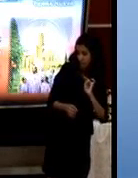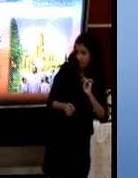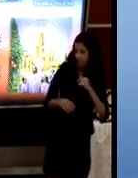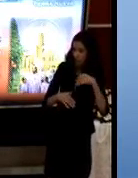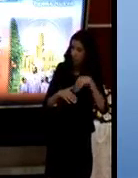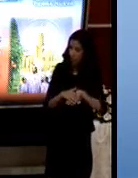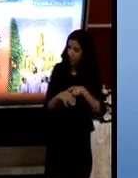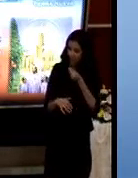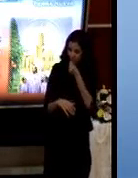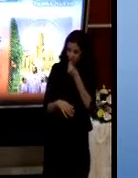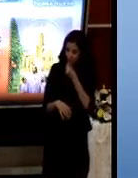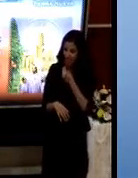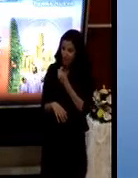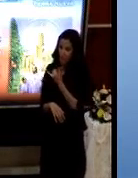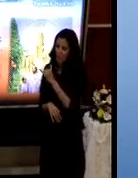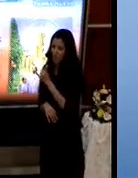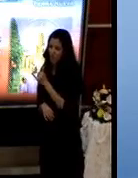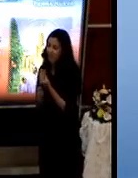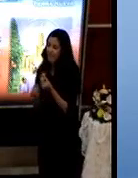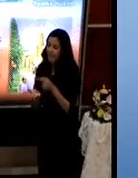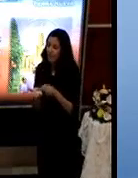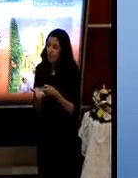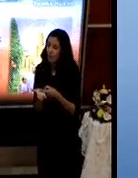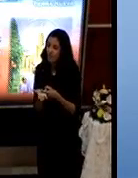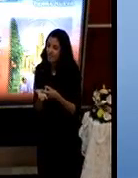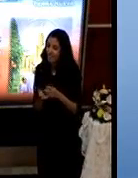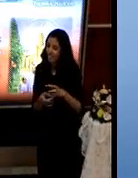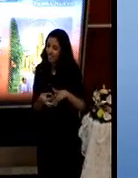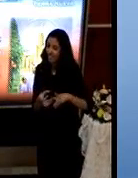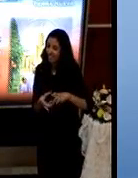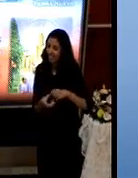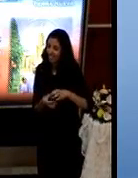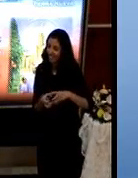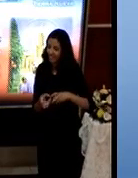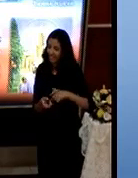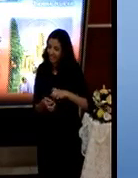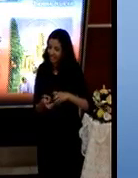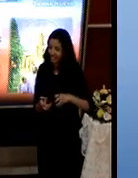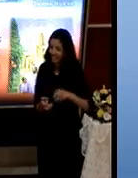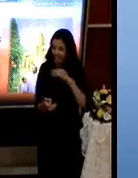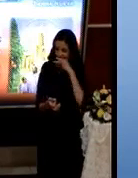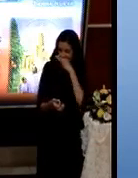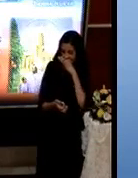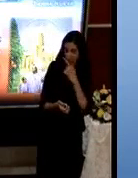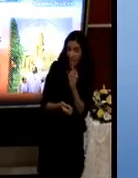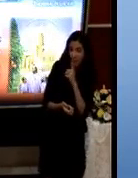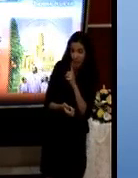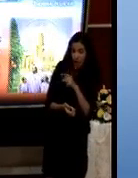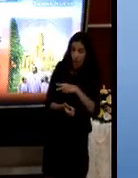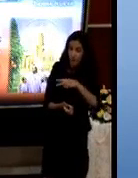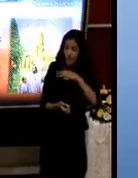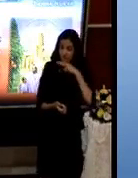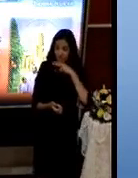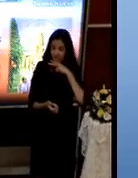sábado, Dios, sin heladera, en un ambiente desértico, preservaba ese